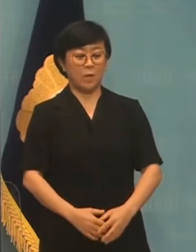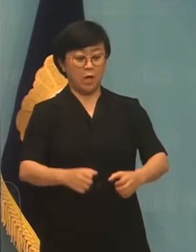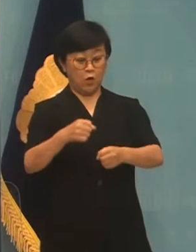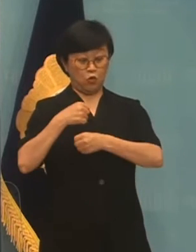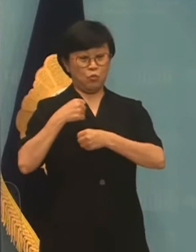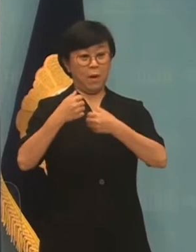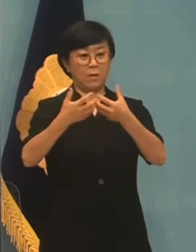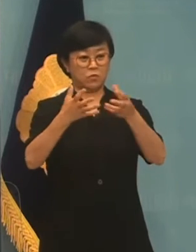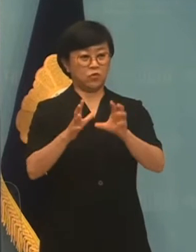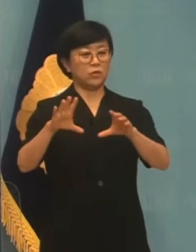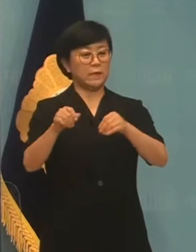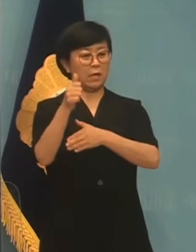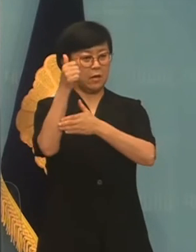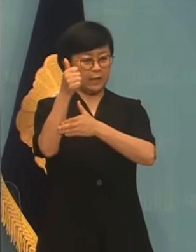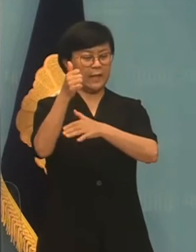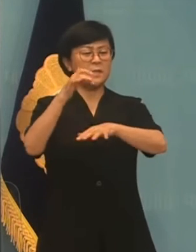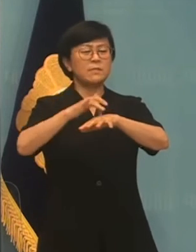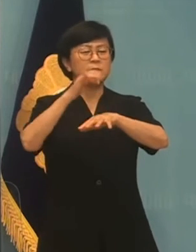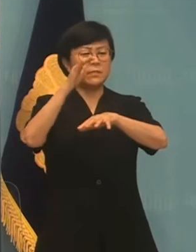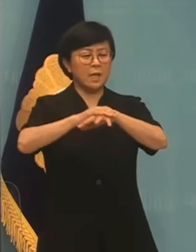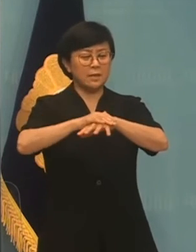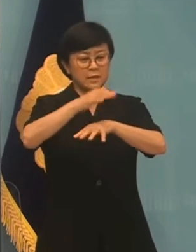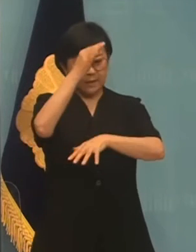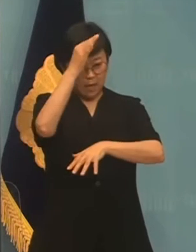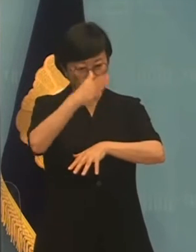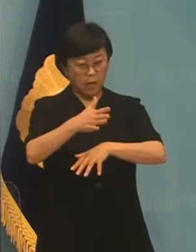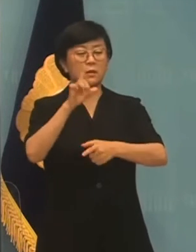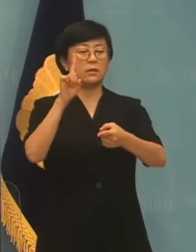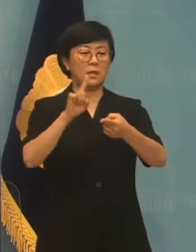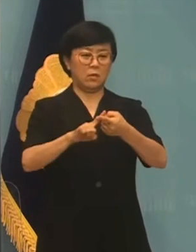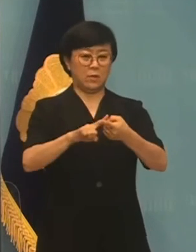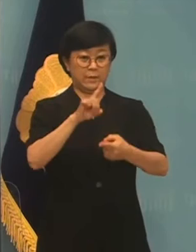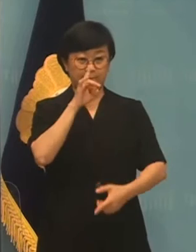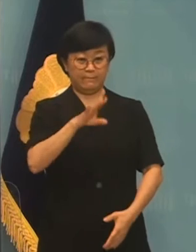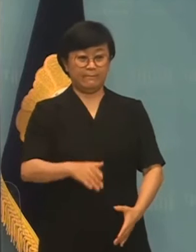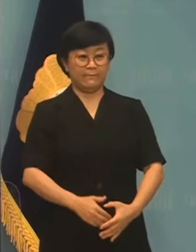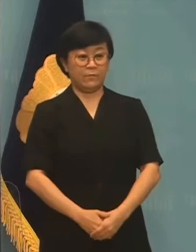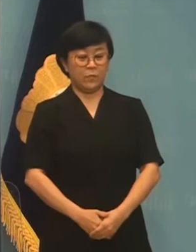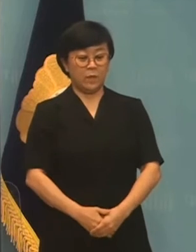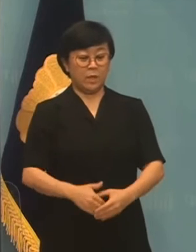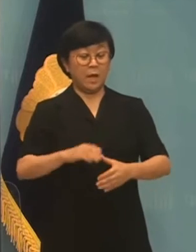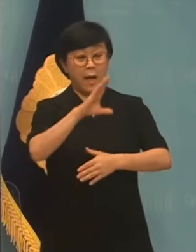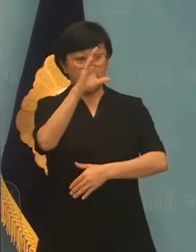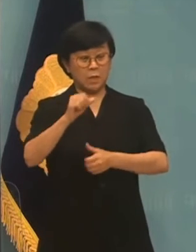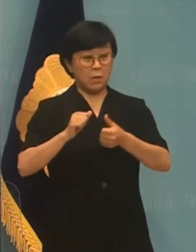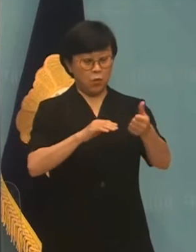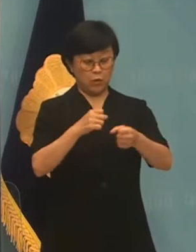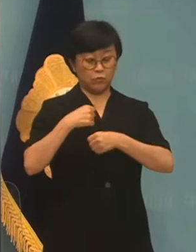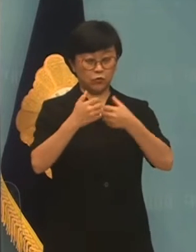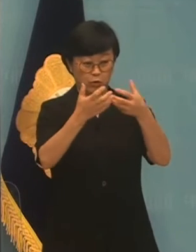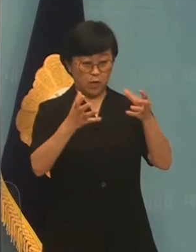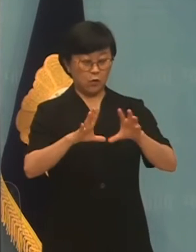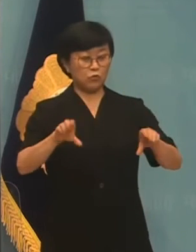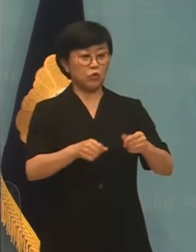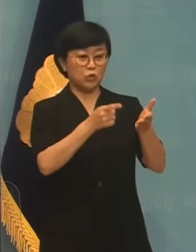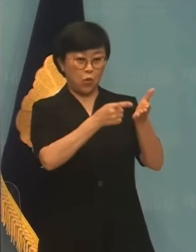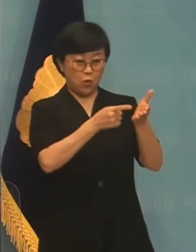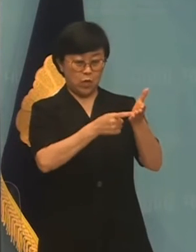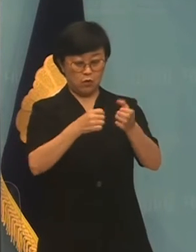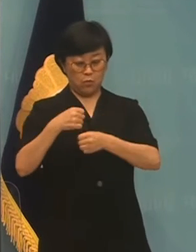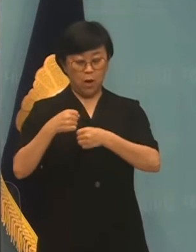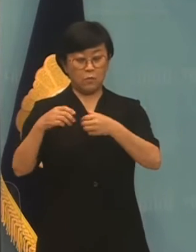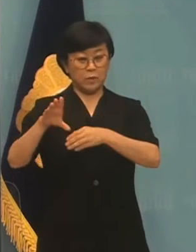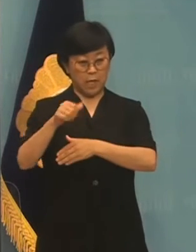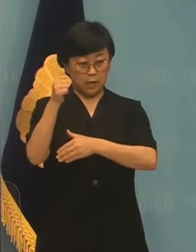국방부 장관의 습관적 사과, 이대로는 안 됩니다. 청해부대 사태에 대해 오늘 국무총리와 국방부